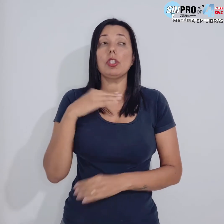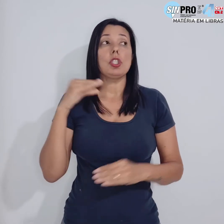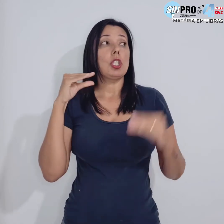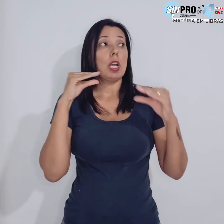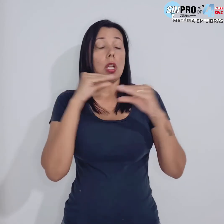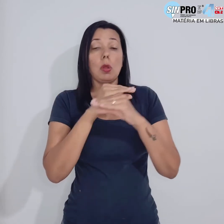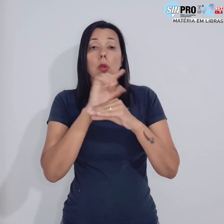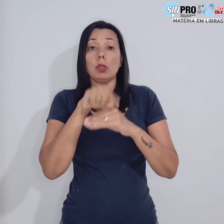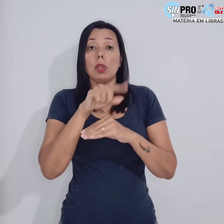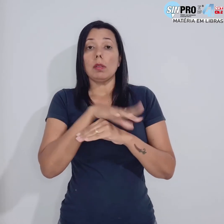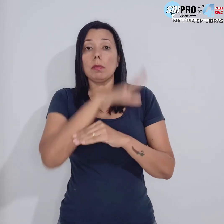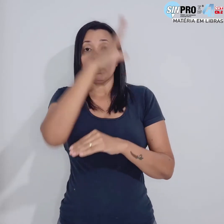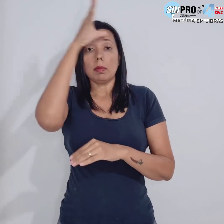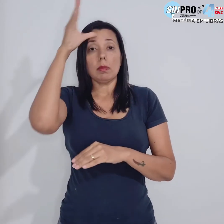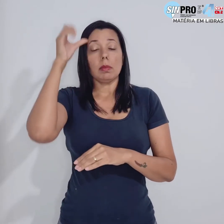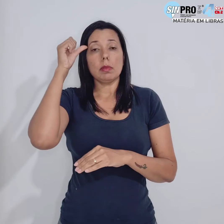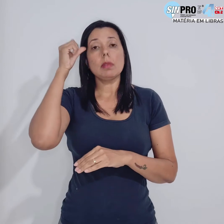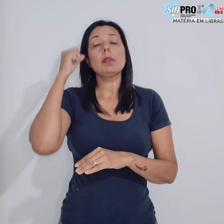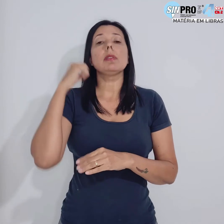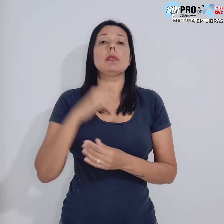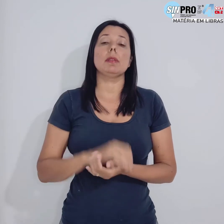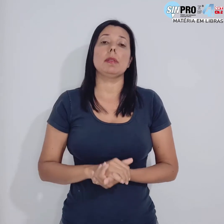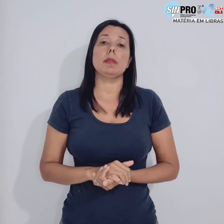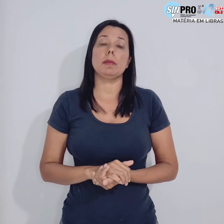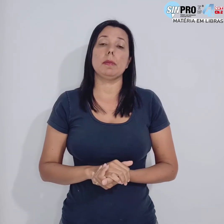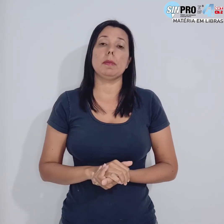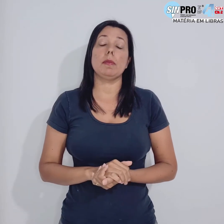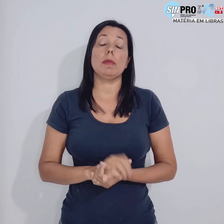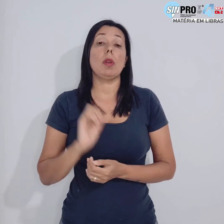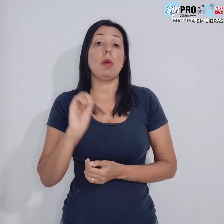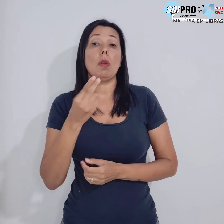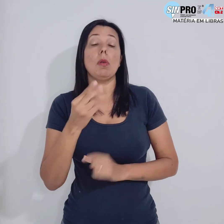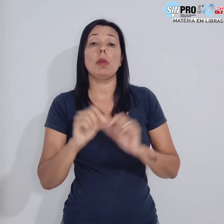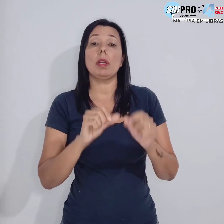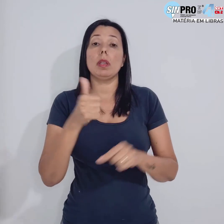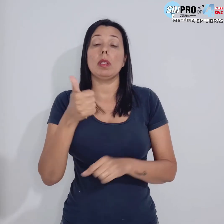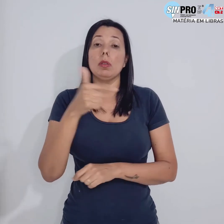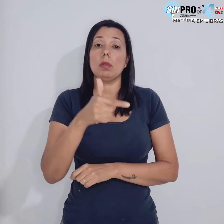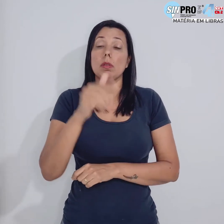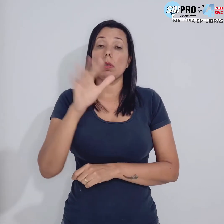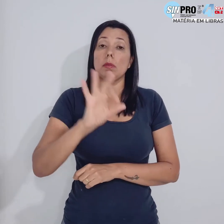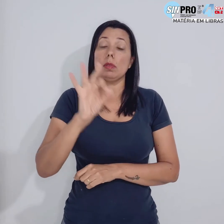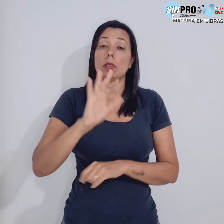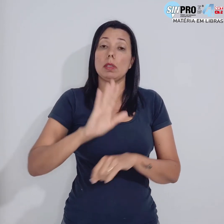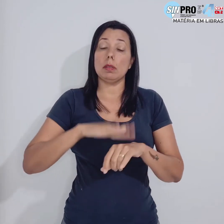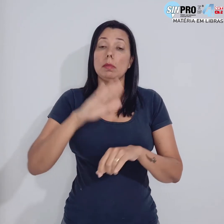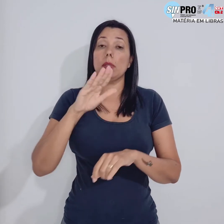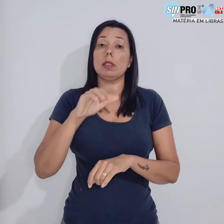queimadas. Mas os dados do Instituto Nacional de Pesquisas Espaciais, INPE,